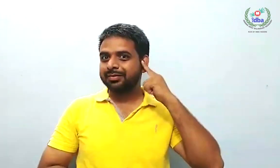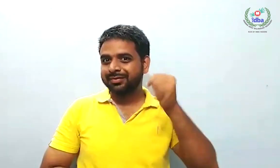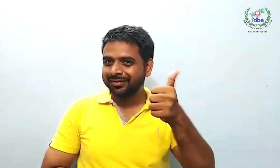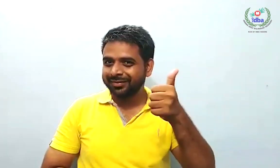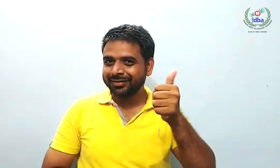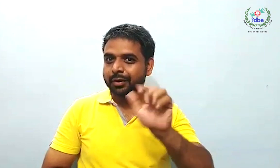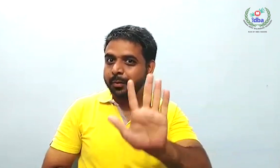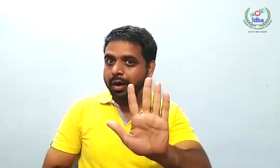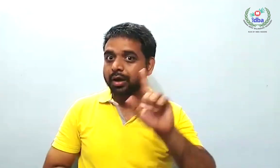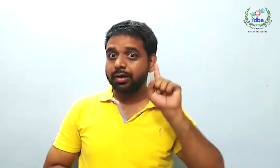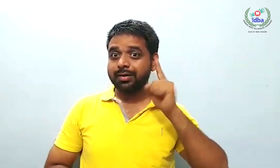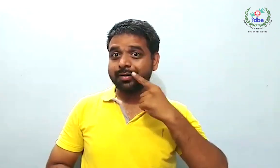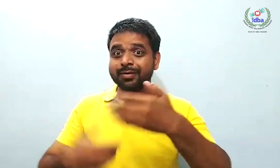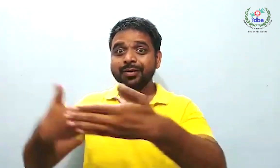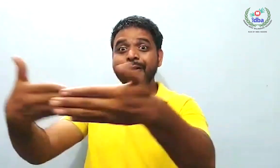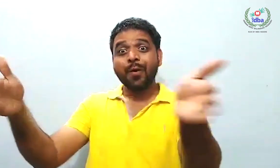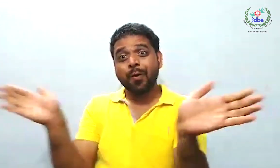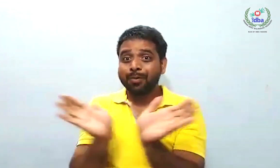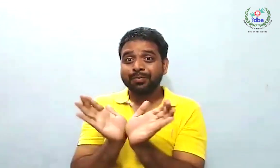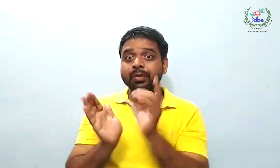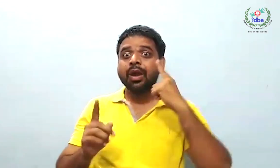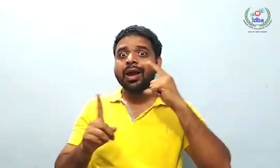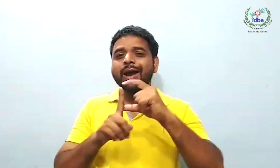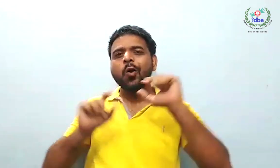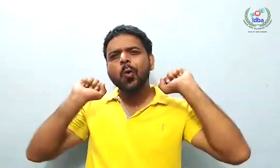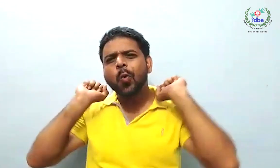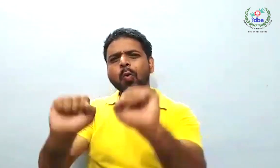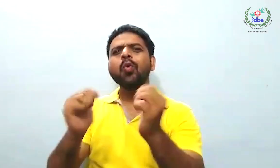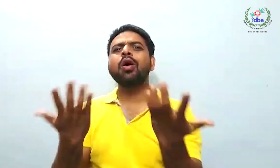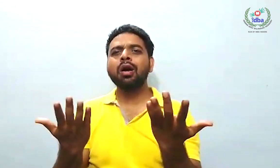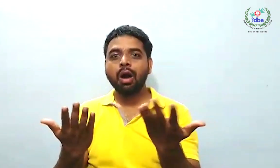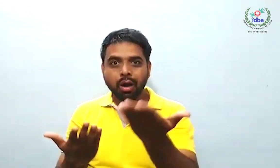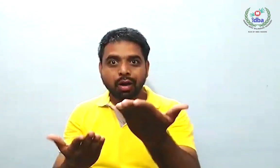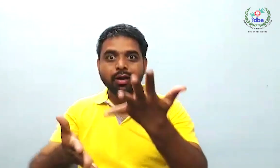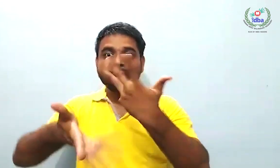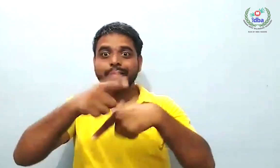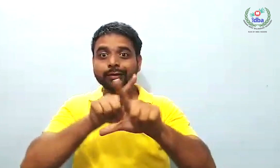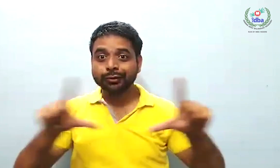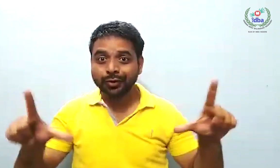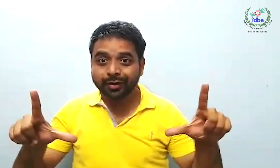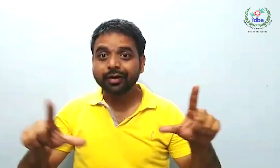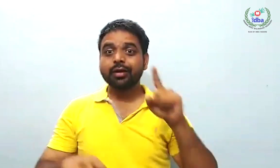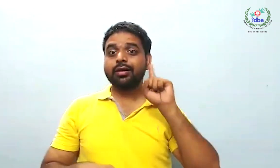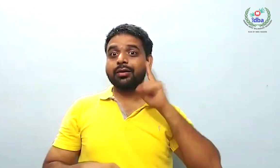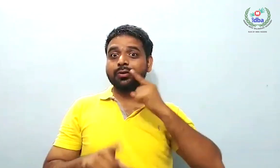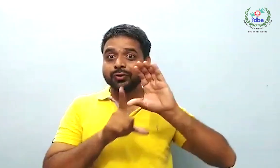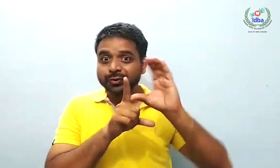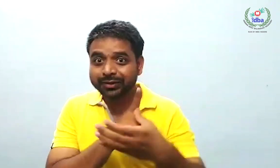डेफ जो सुन नहीं सकता, पर उसके समुदाय की अपनी पहचान होती है, अपनी आइडेंटिटी होती है, उनकी अपनी सांकेतिक भाषा है,